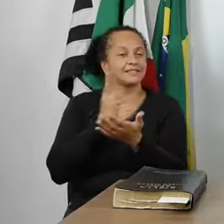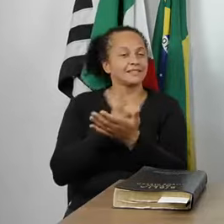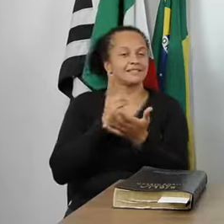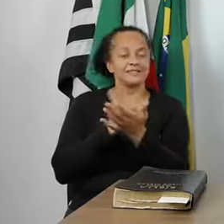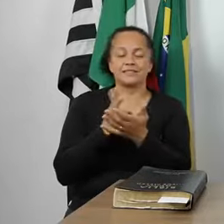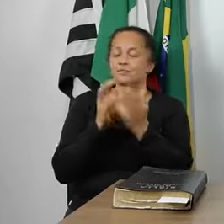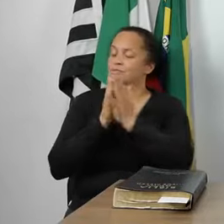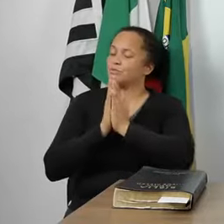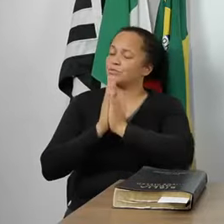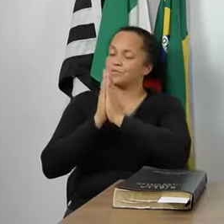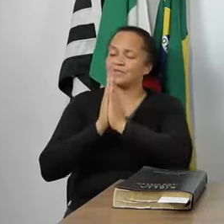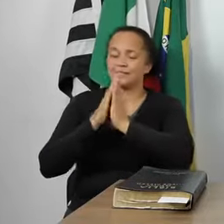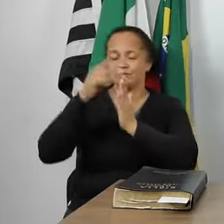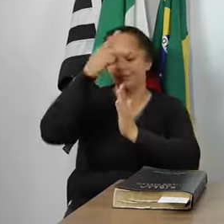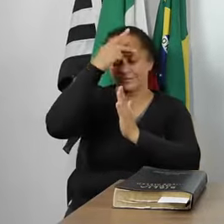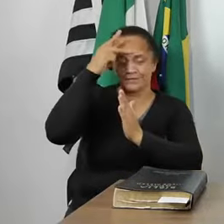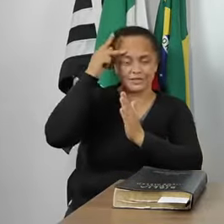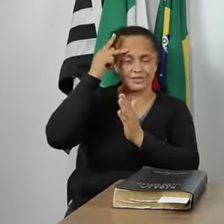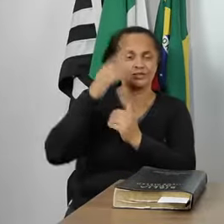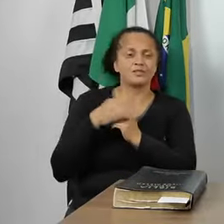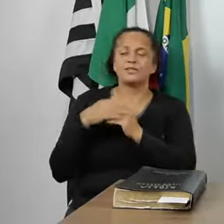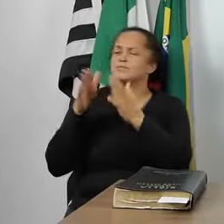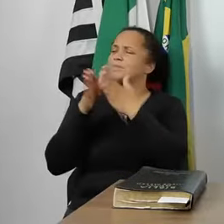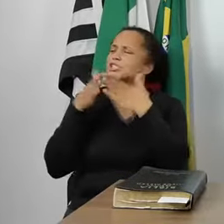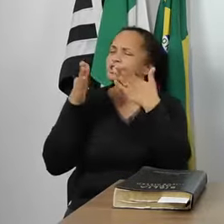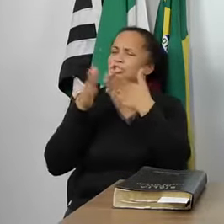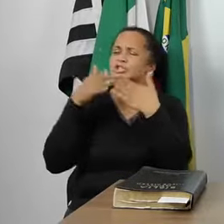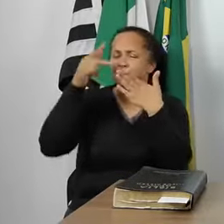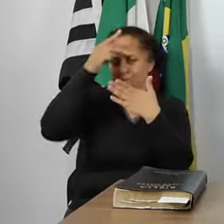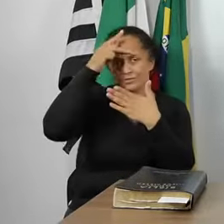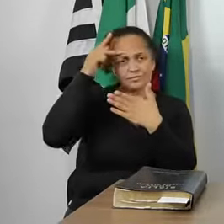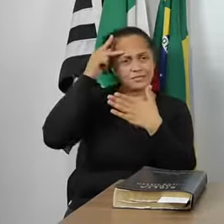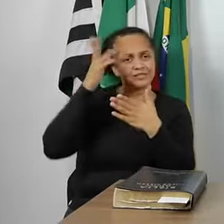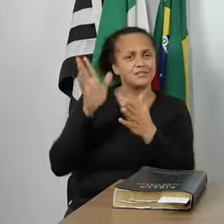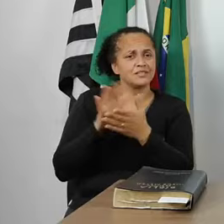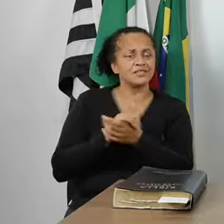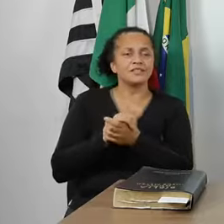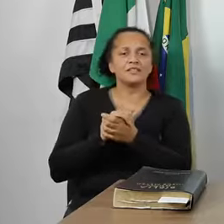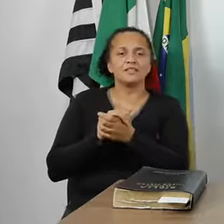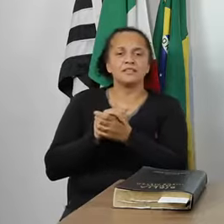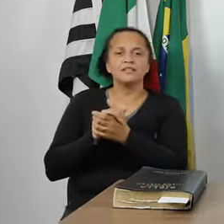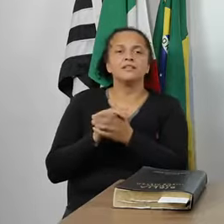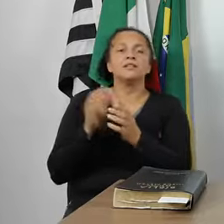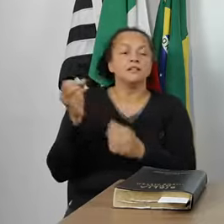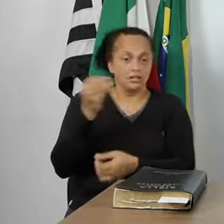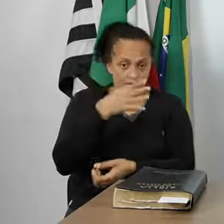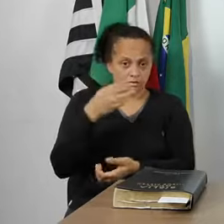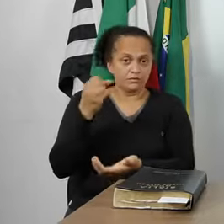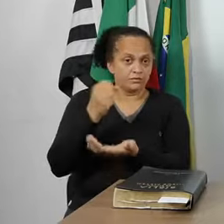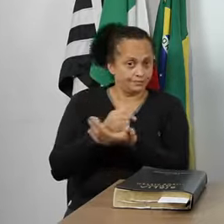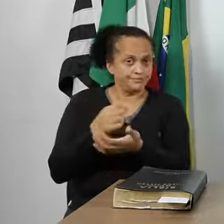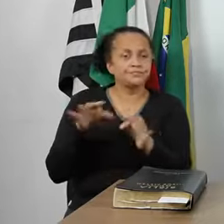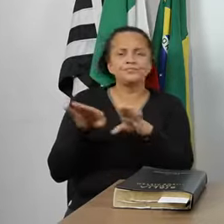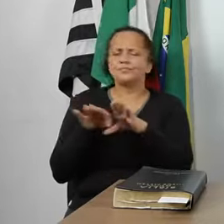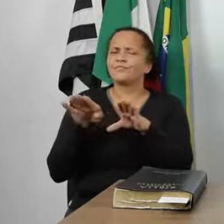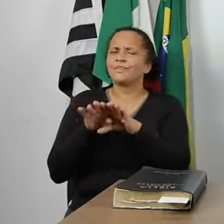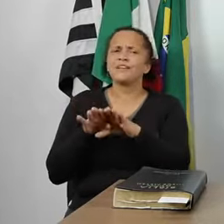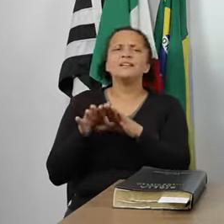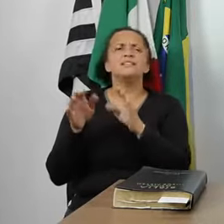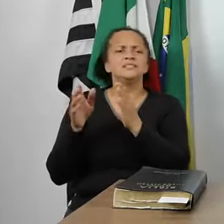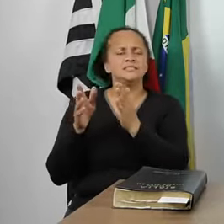uma situação, por uma causa. E no Novo Testamento não é diferente, a igreja intercedeu por